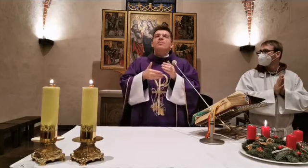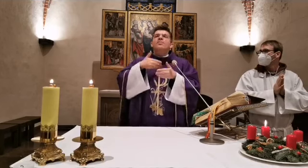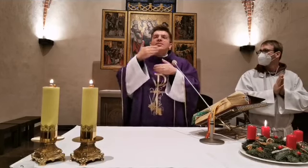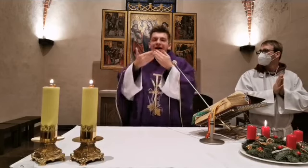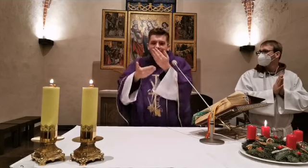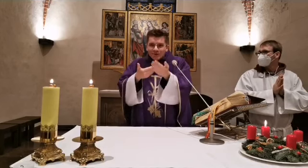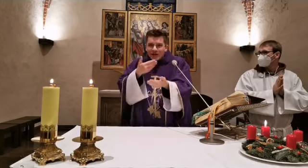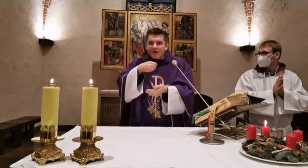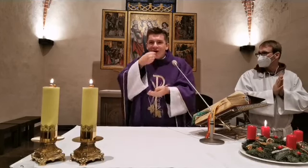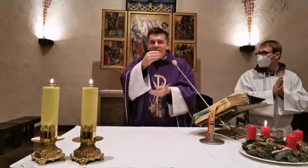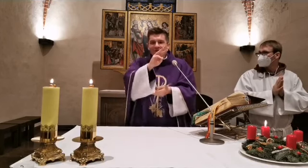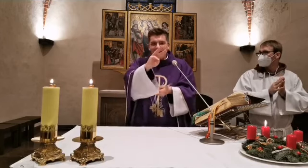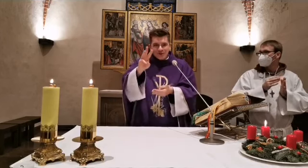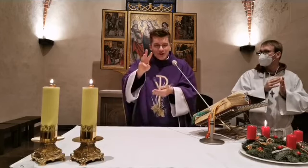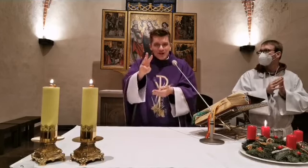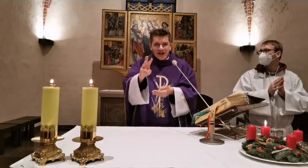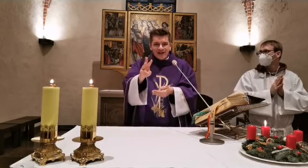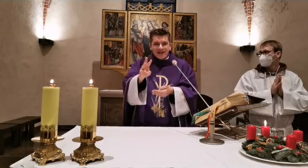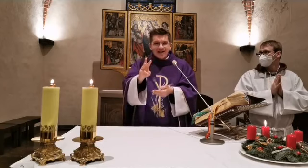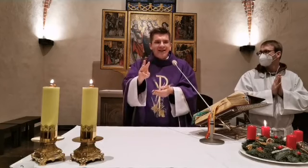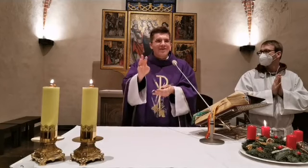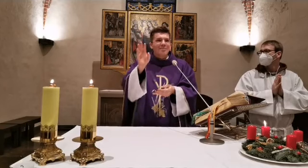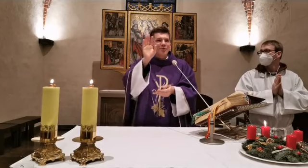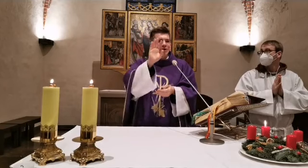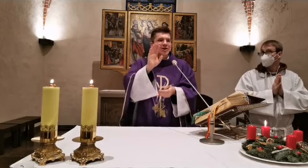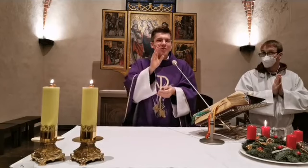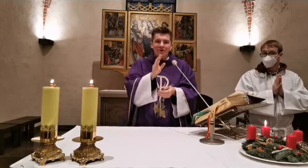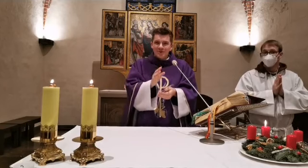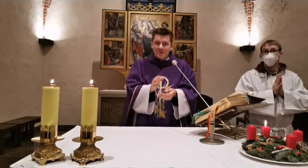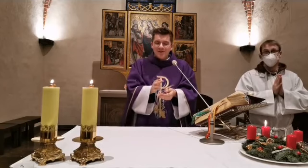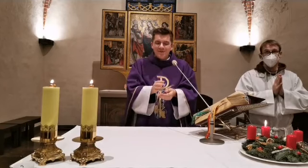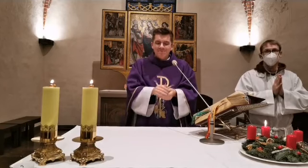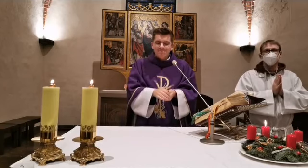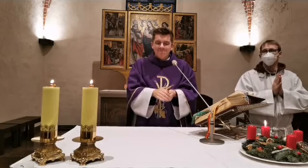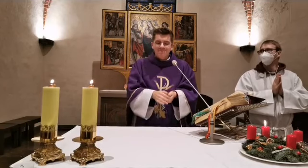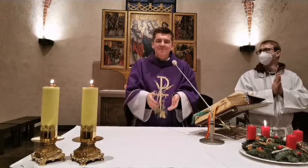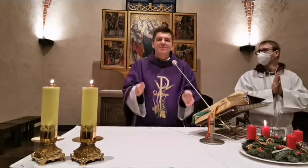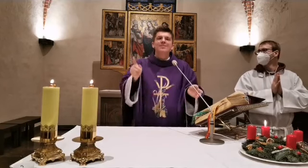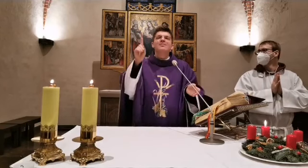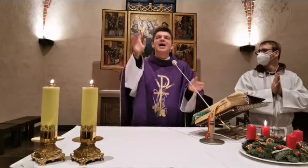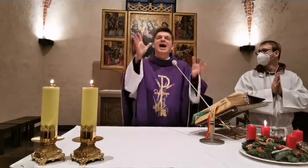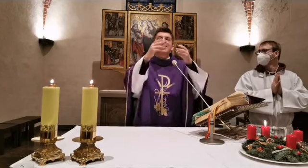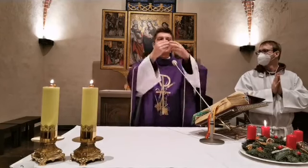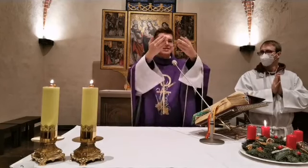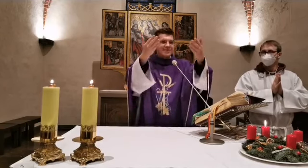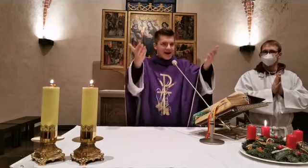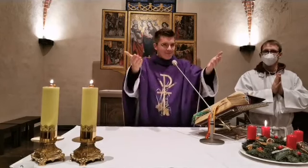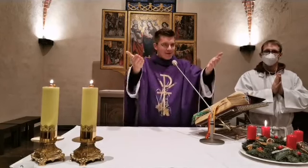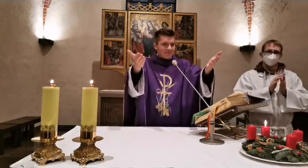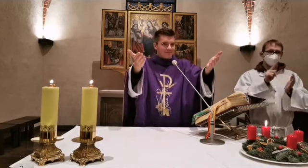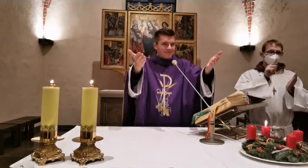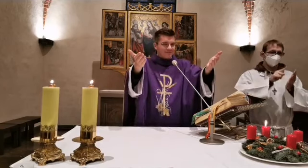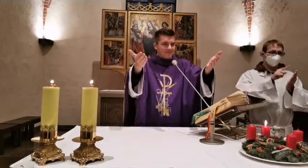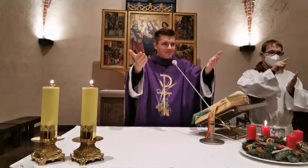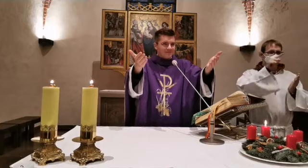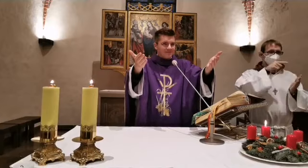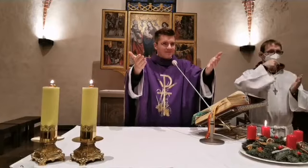Wszystkiego najlepszego Wam życzę. Niech Wam Bóg błogosławi. Pan z Wami.